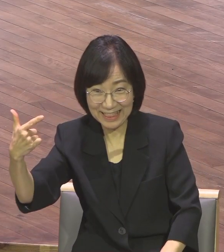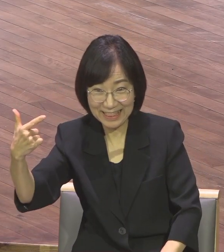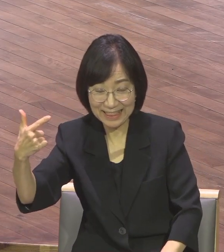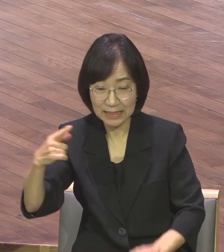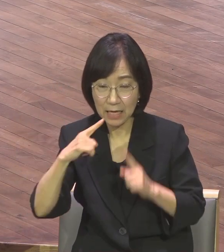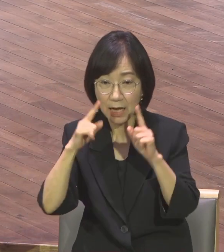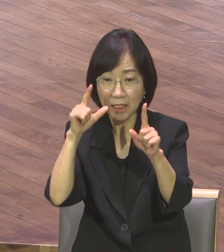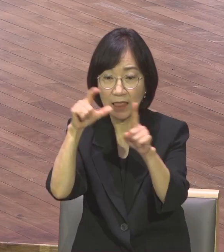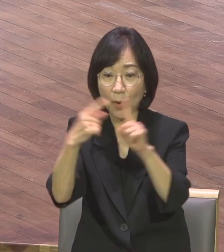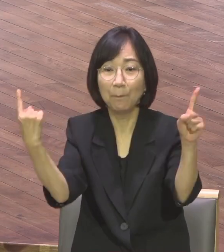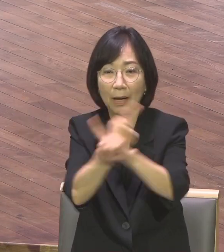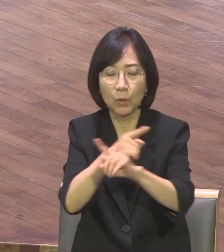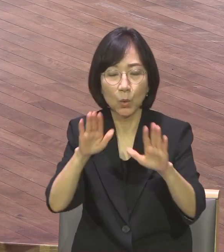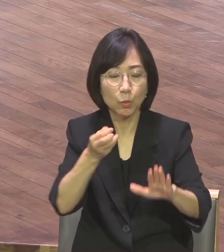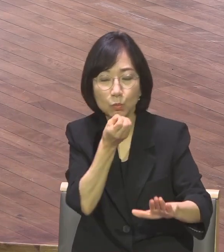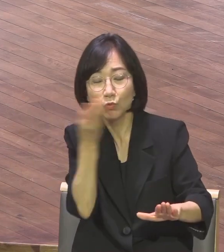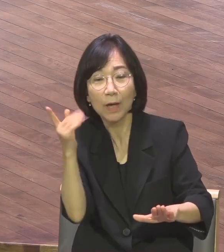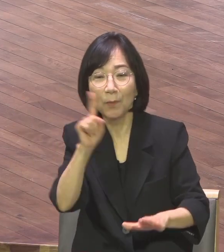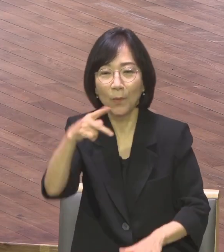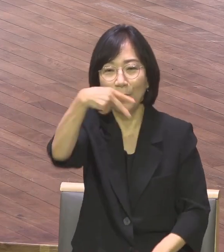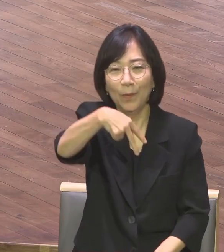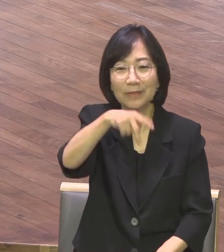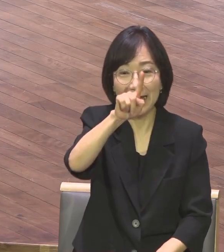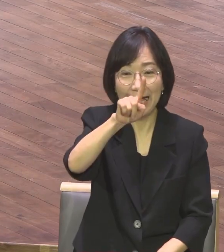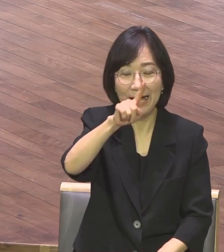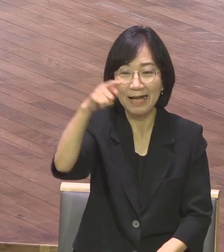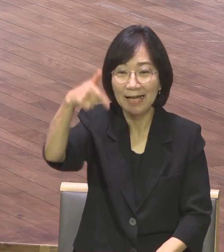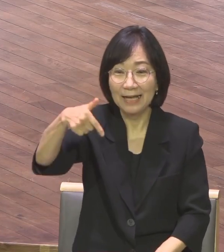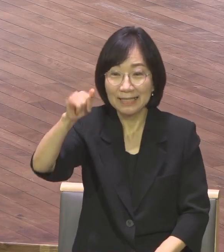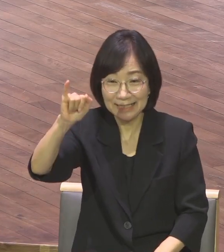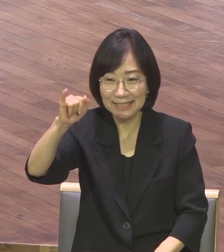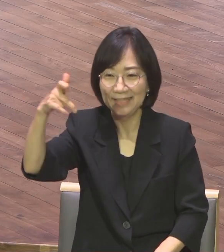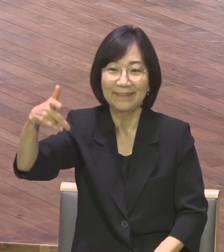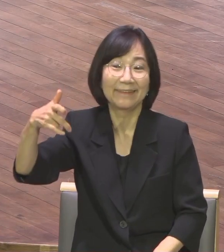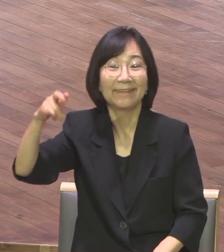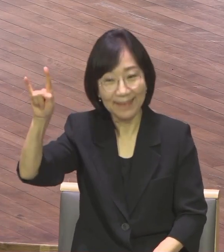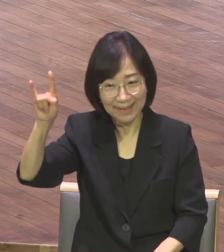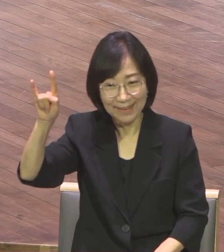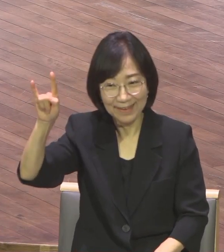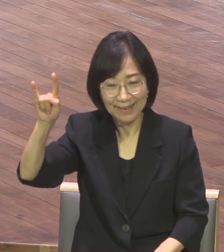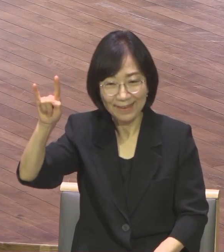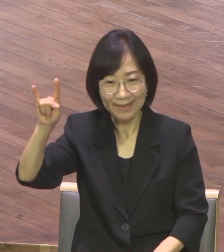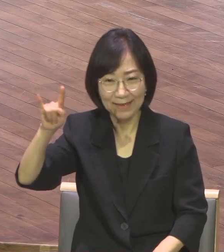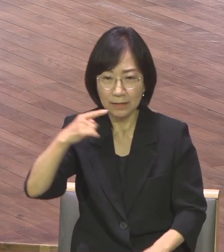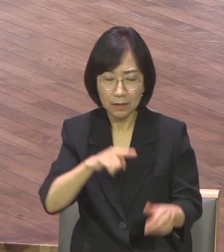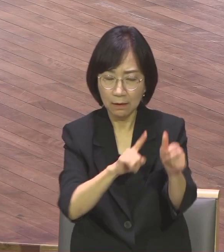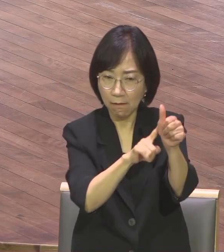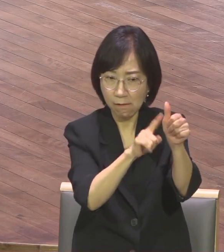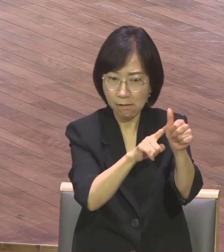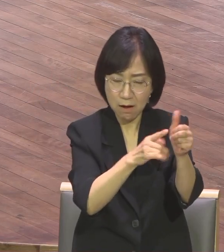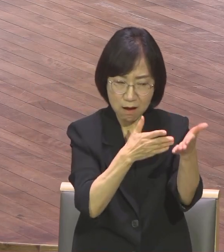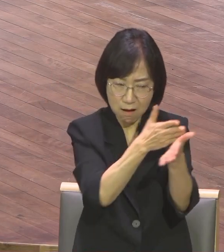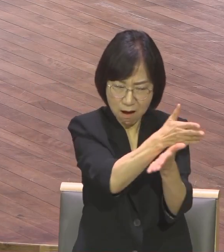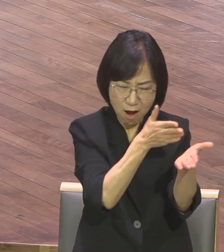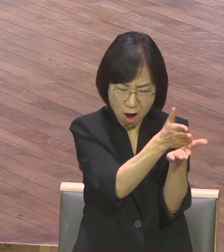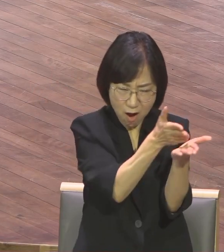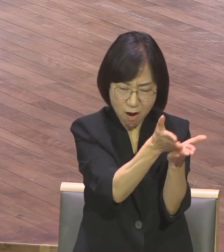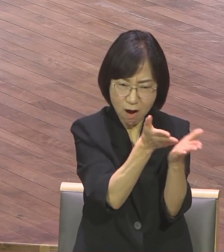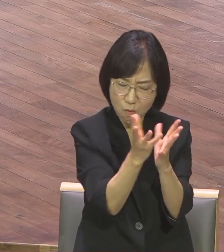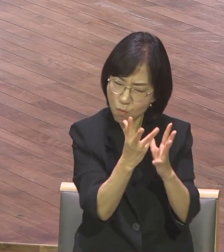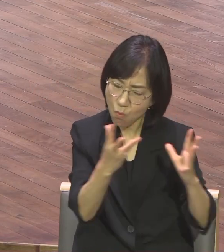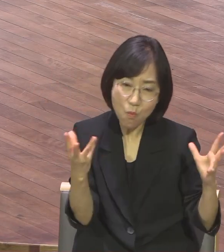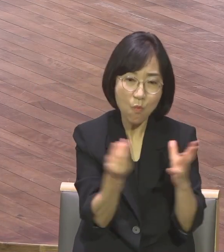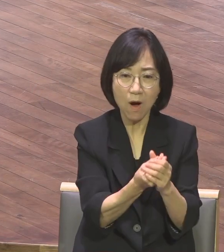그래요. 한마디로 이 청년은 완벽한 것을 다 갖춘 사기캐,